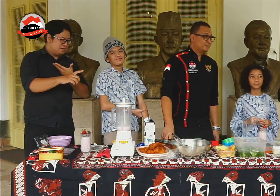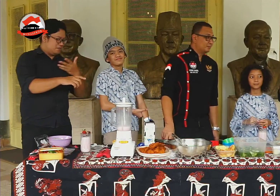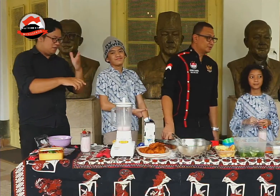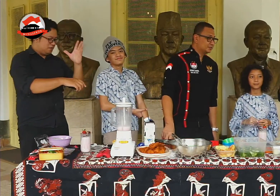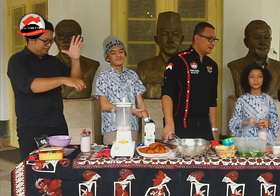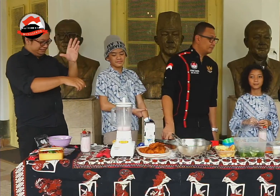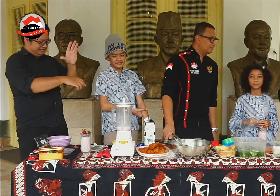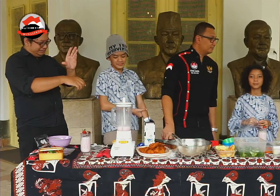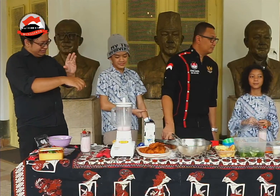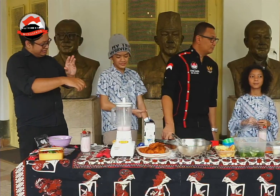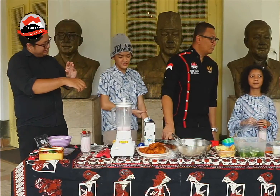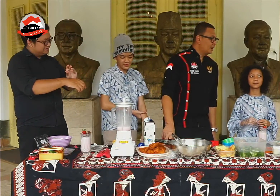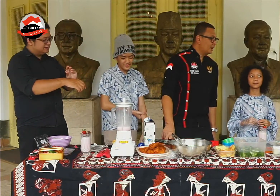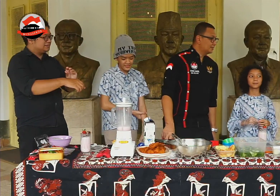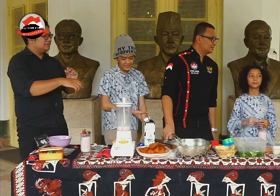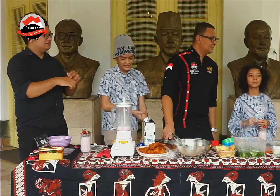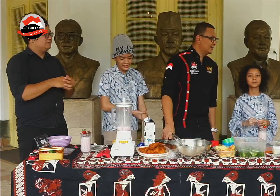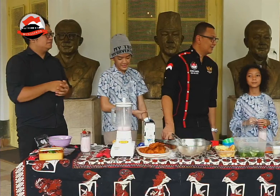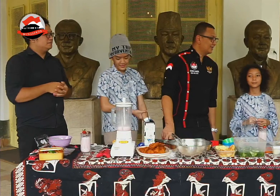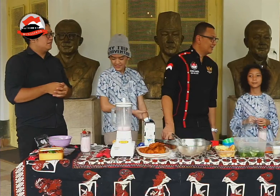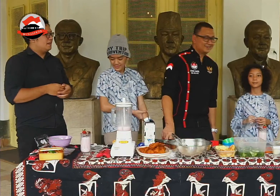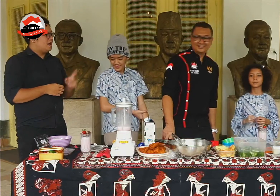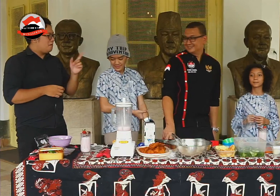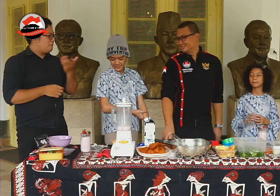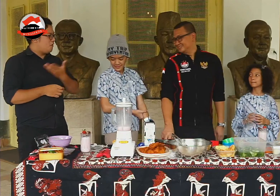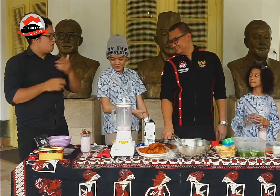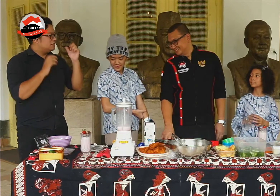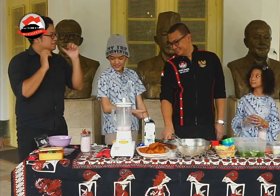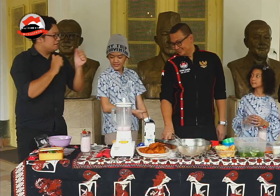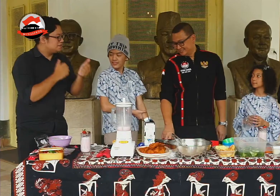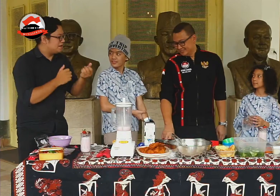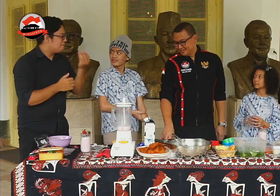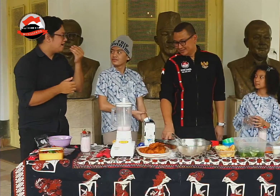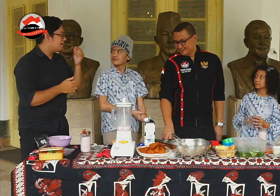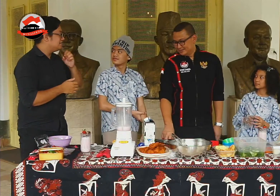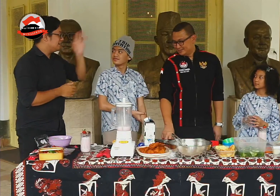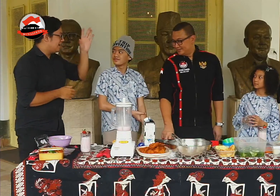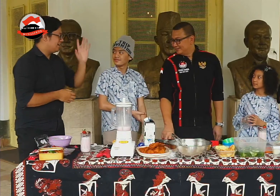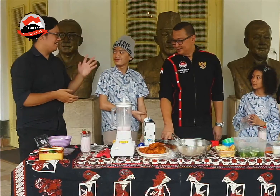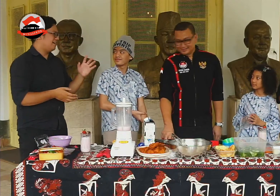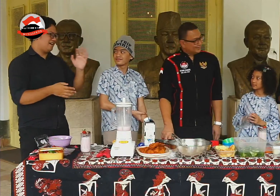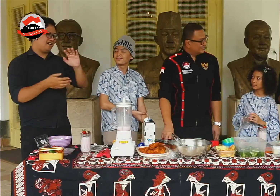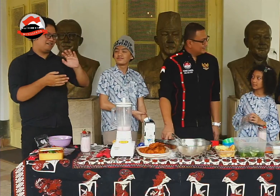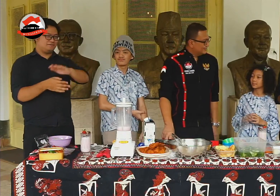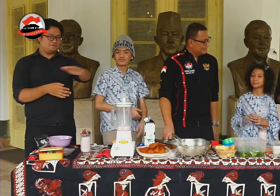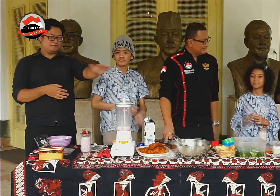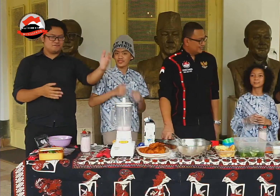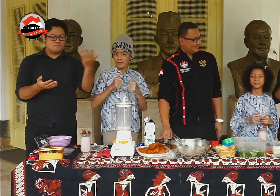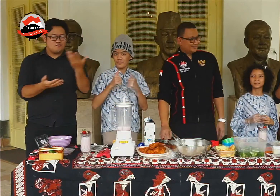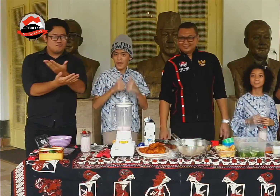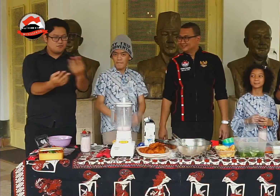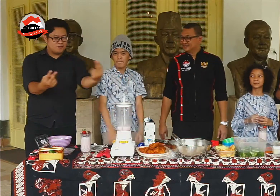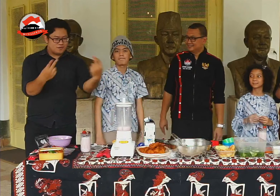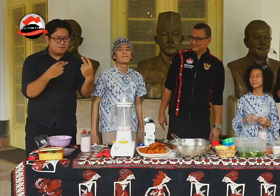sudah jam 11.54. Mau makan siang. Iya, mau siap makan siang. Jadi adik-adik di rumah siap-siap makan siang, tapi